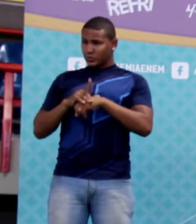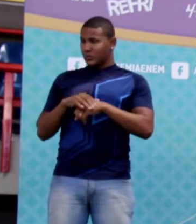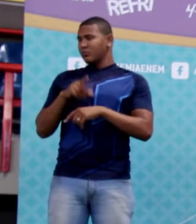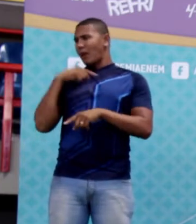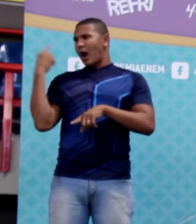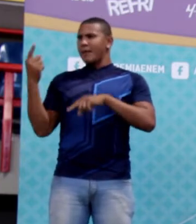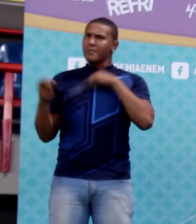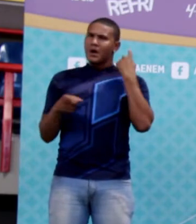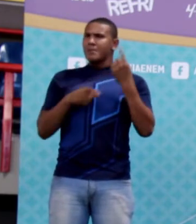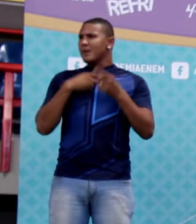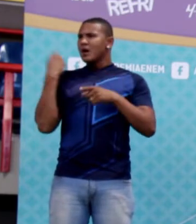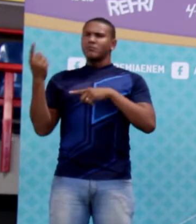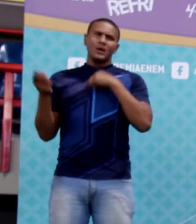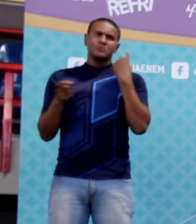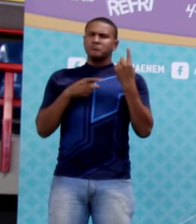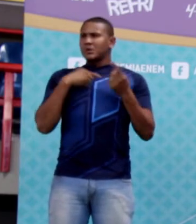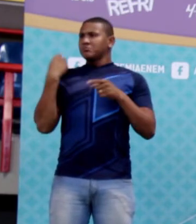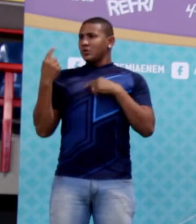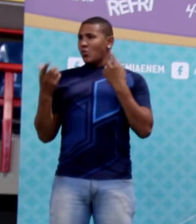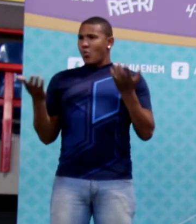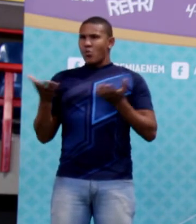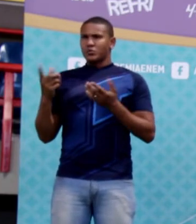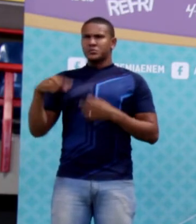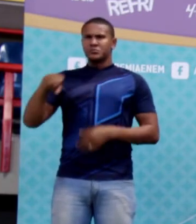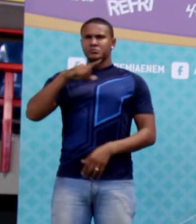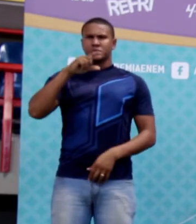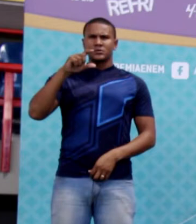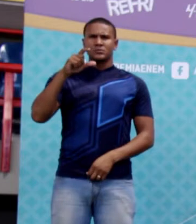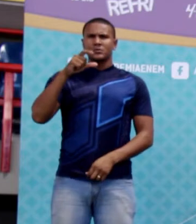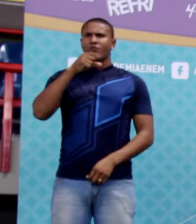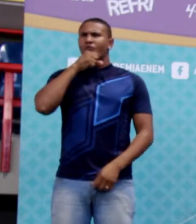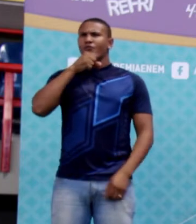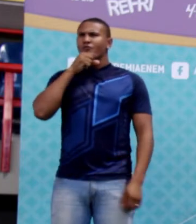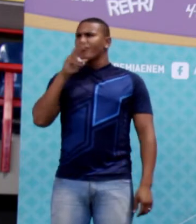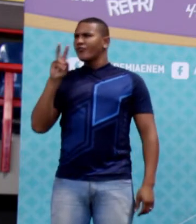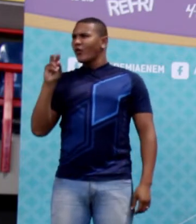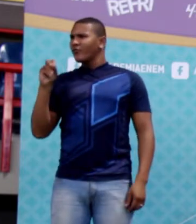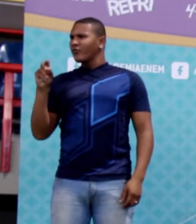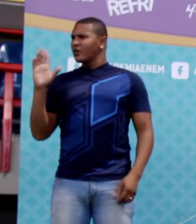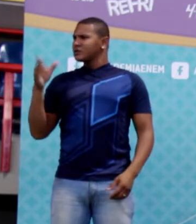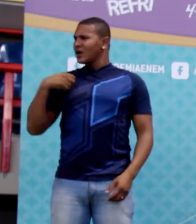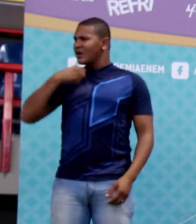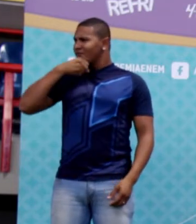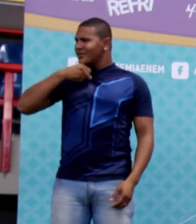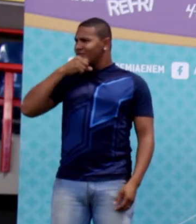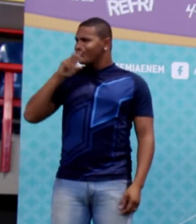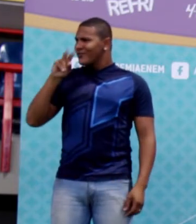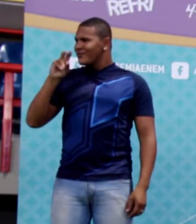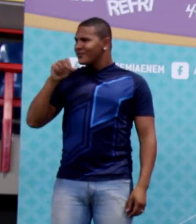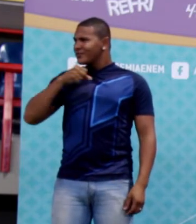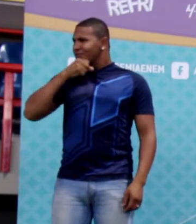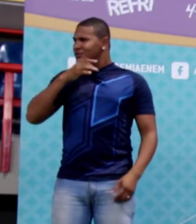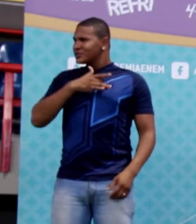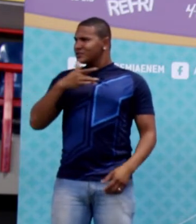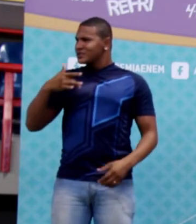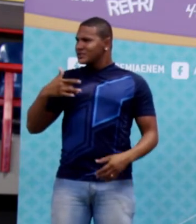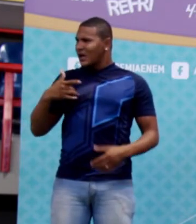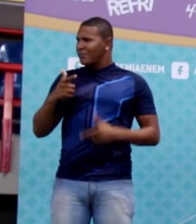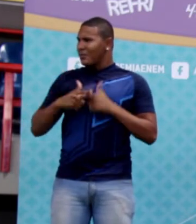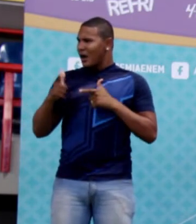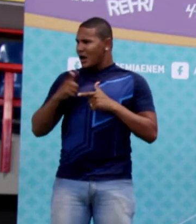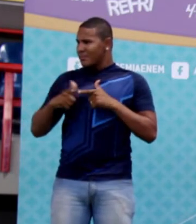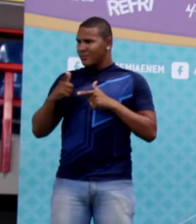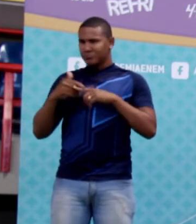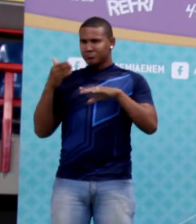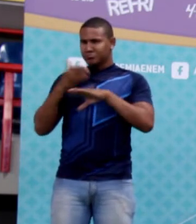morrer. Hoje, quem tem aqui o vovô, a vovó, o titio que está mais velhinho, que está com problema de saúde, que vai para o médico,